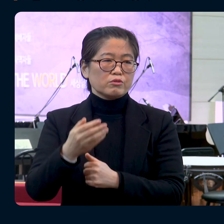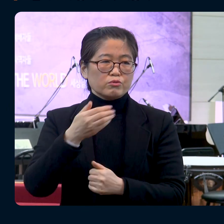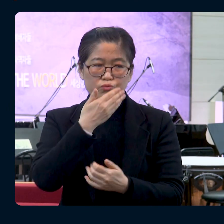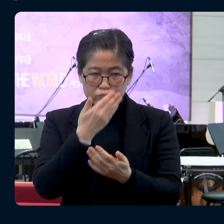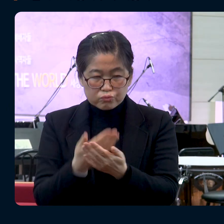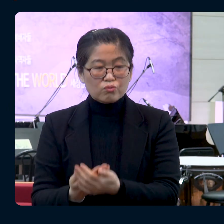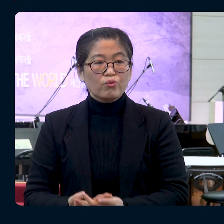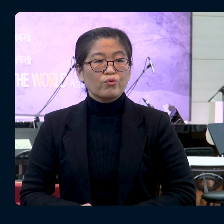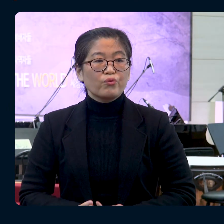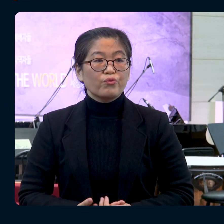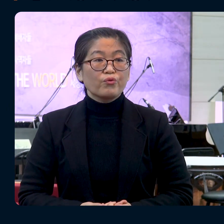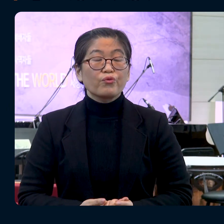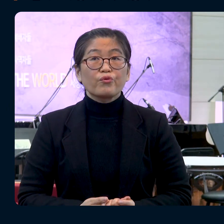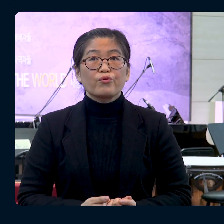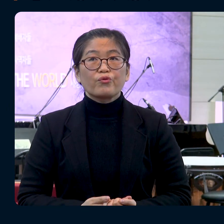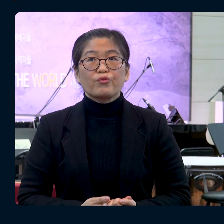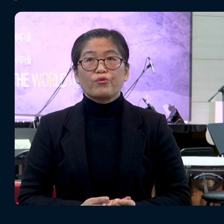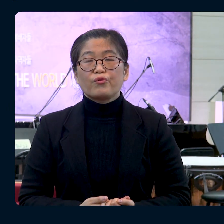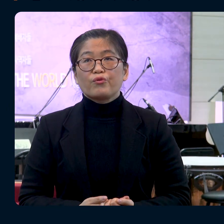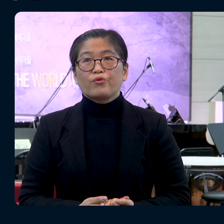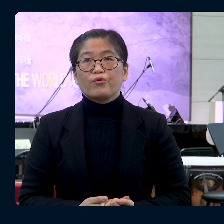거죠.